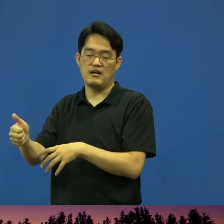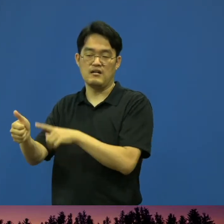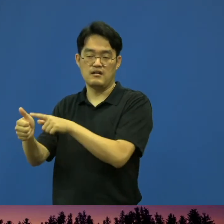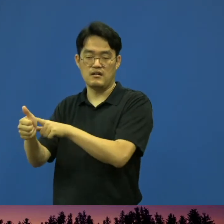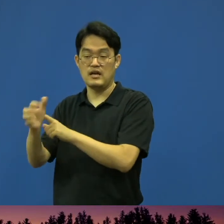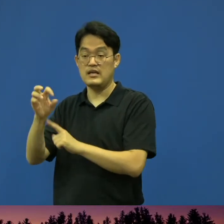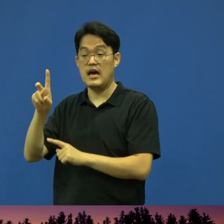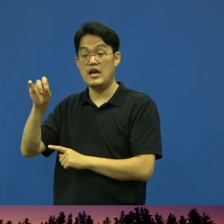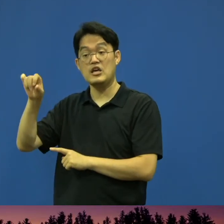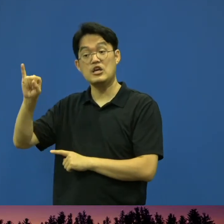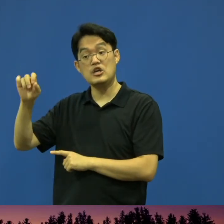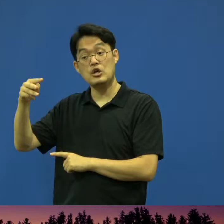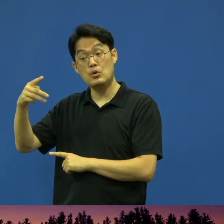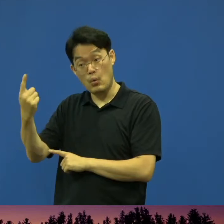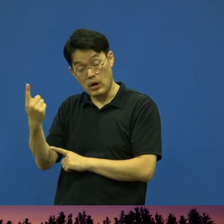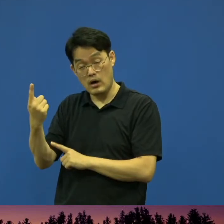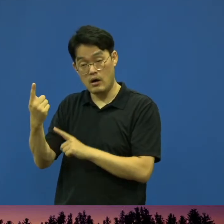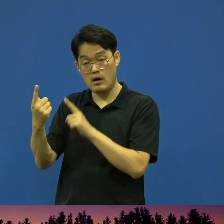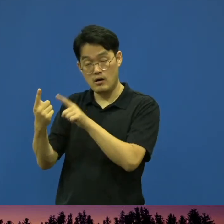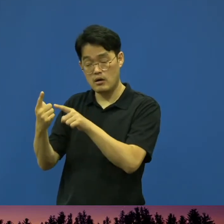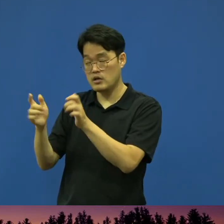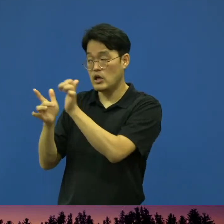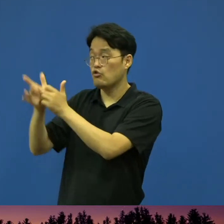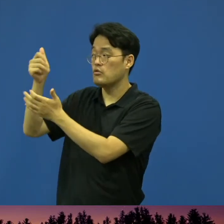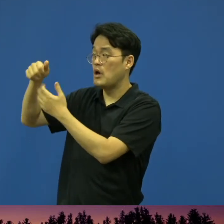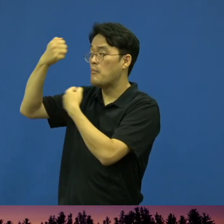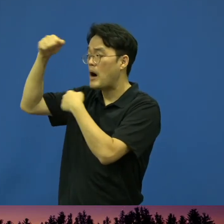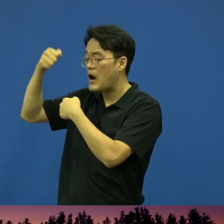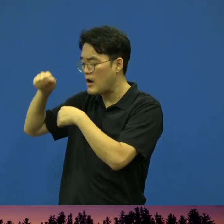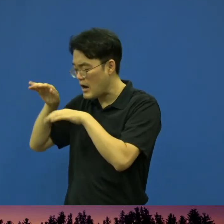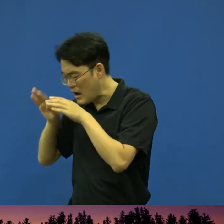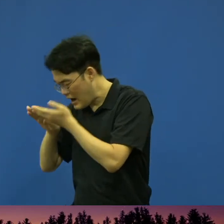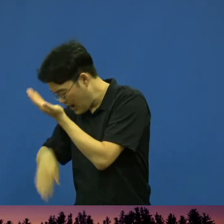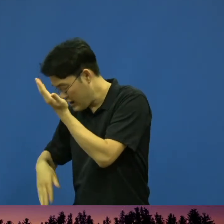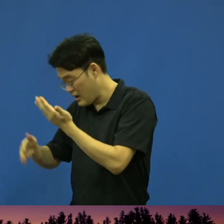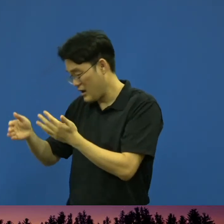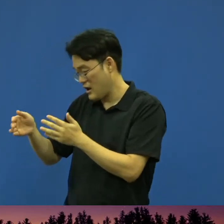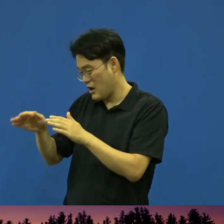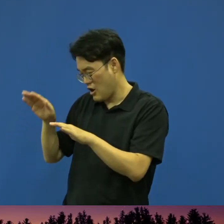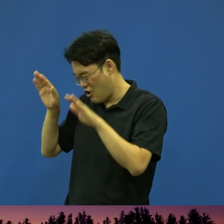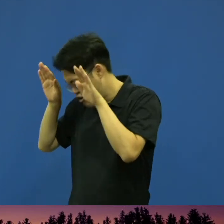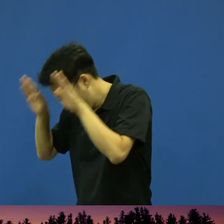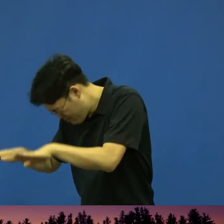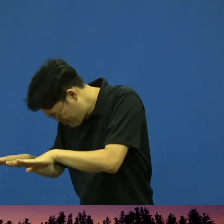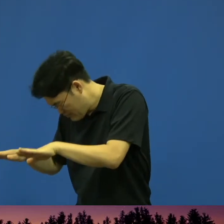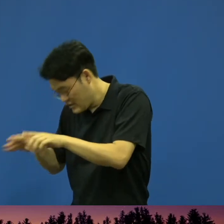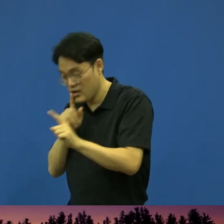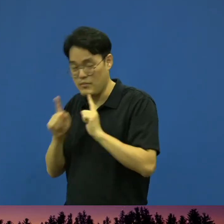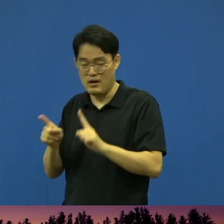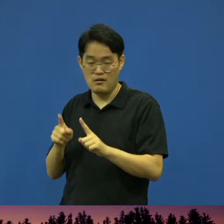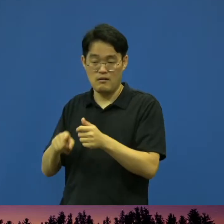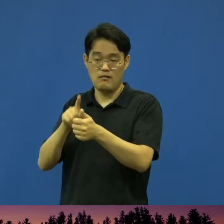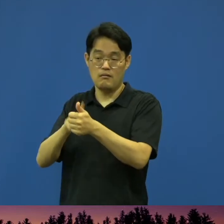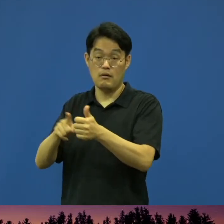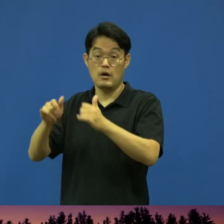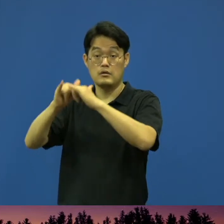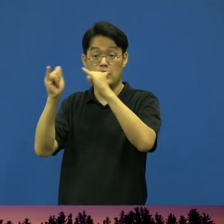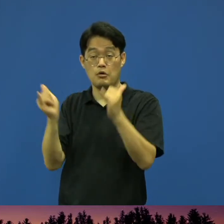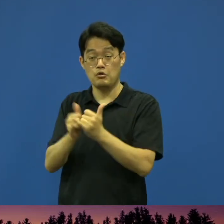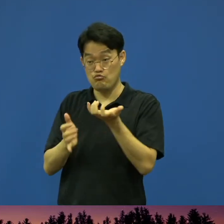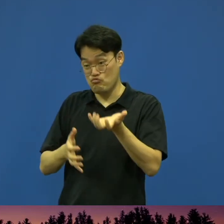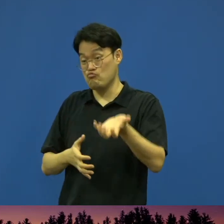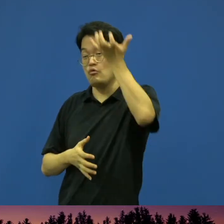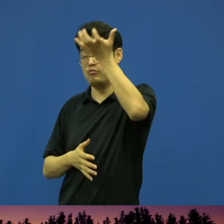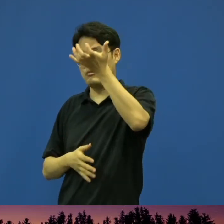예수의 발 아래 엎드렸다라고 기록하고 있습니다. 사회적으로 상당한 위치에 있었던 그는 예수님의 발 아래